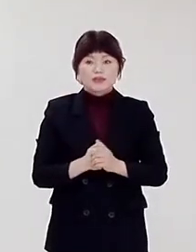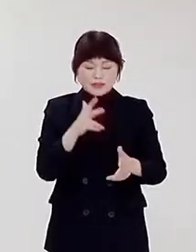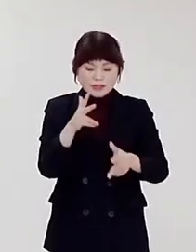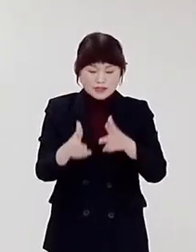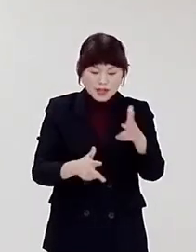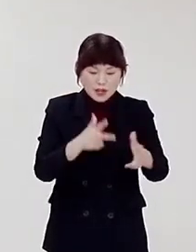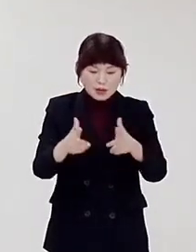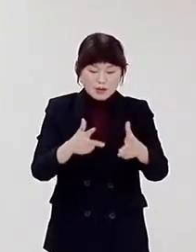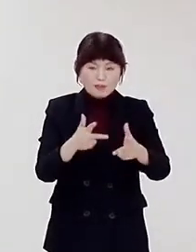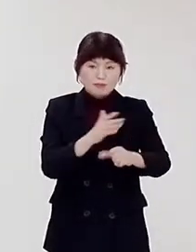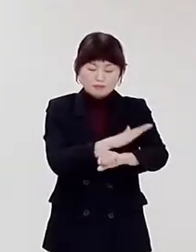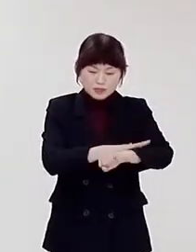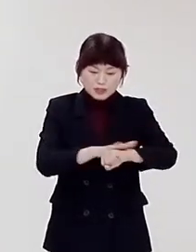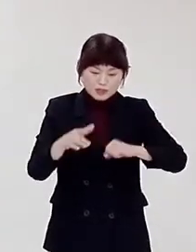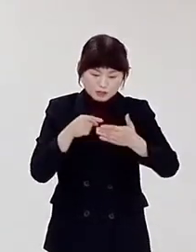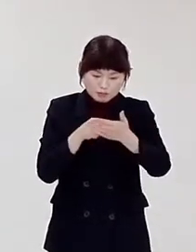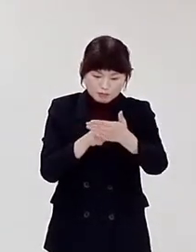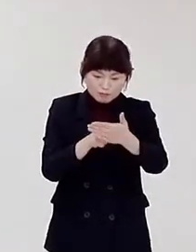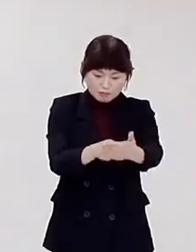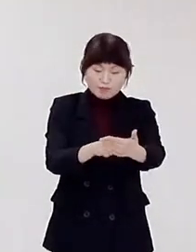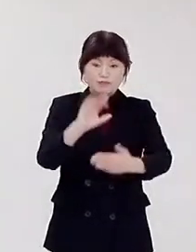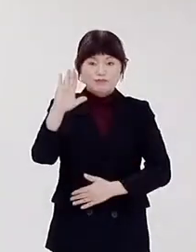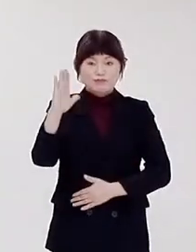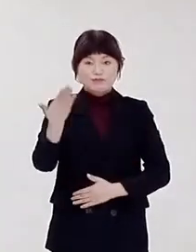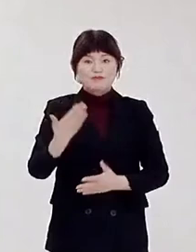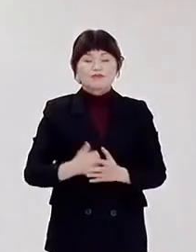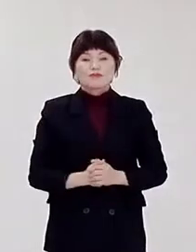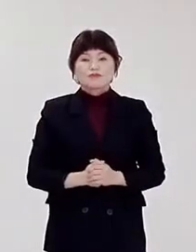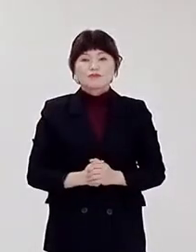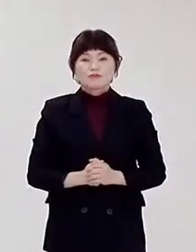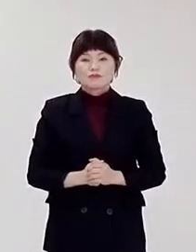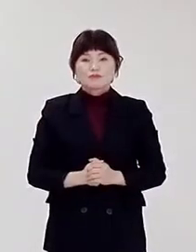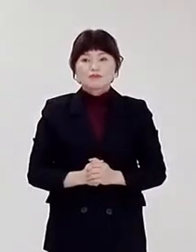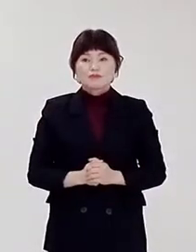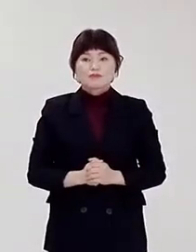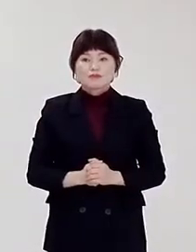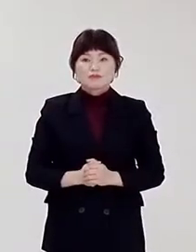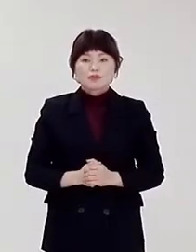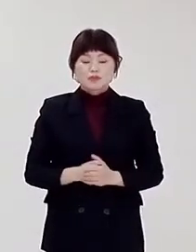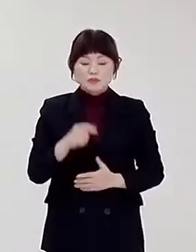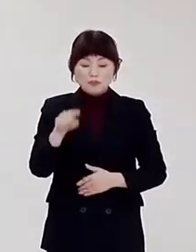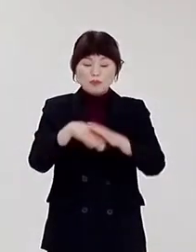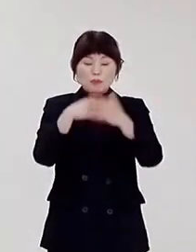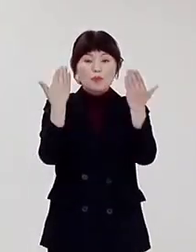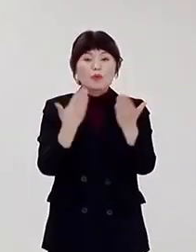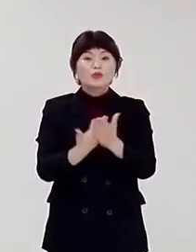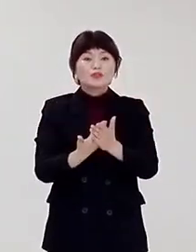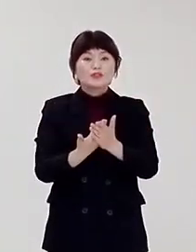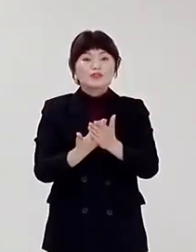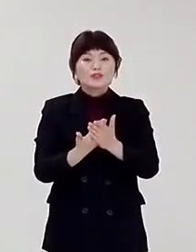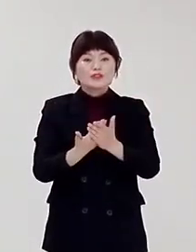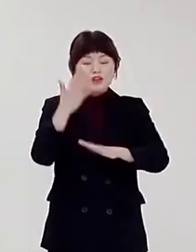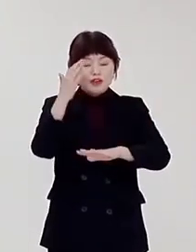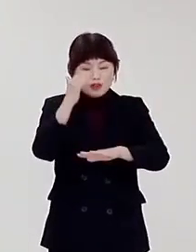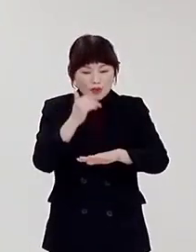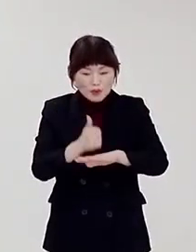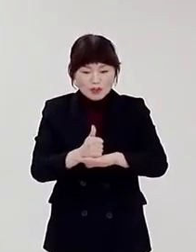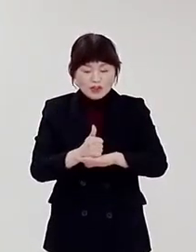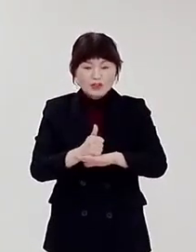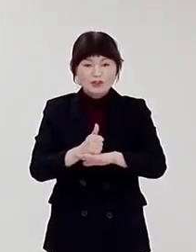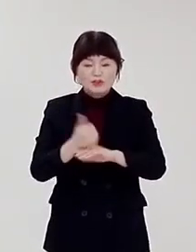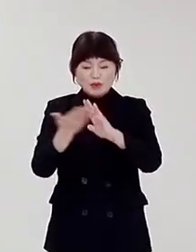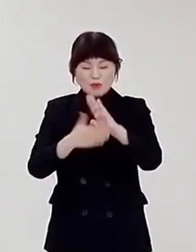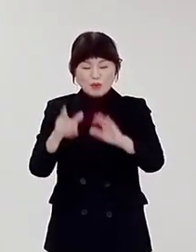적기에 추진할 수 있게 되었습니다. 이 모든 결과는 공직자들의